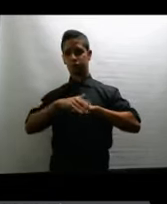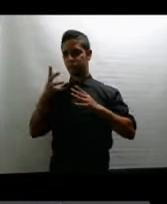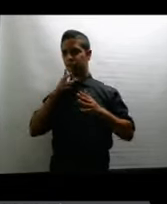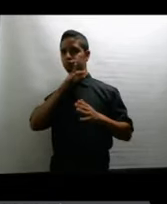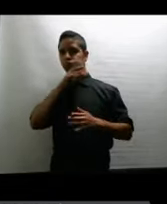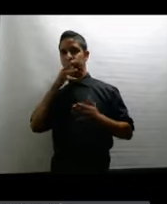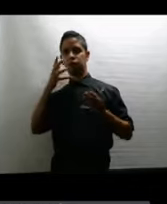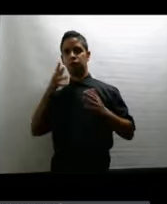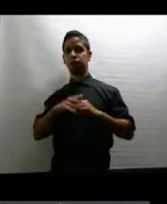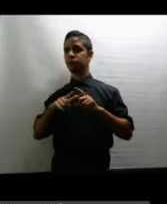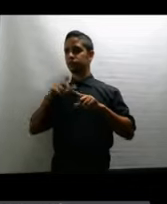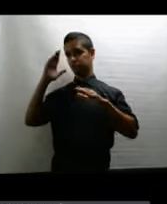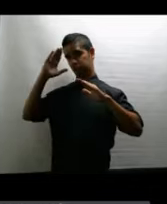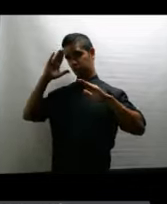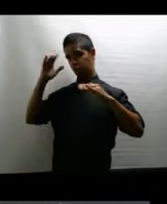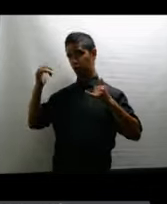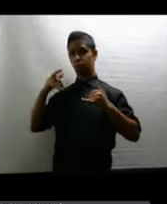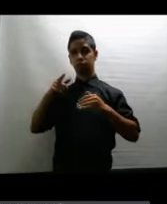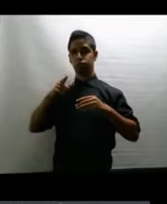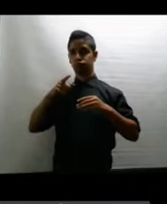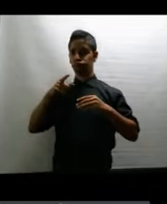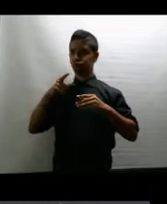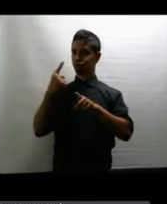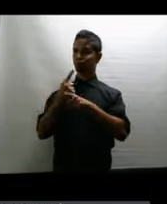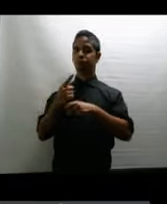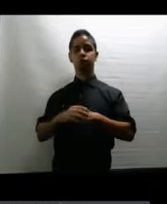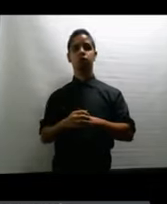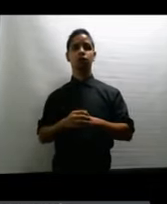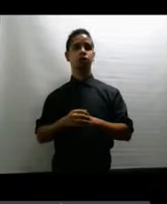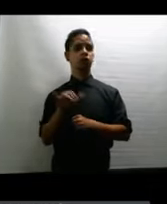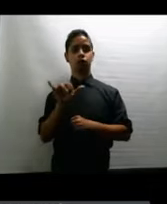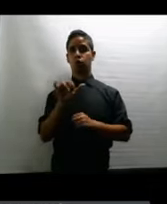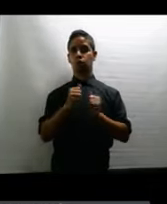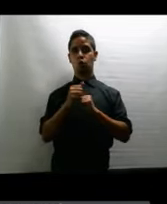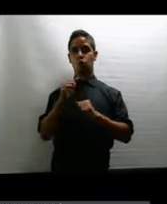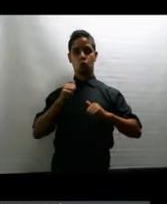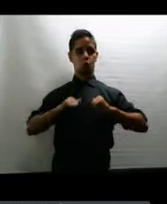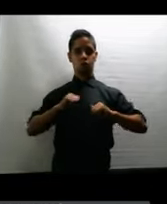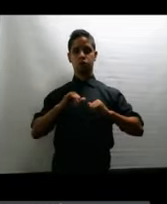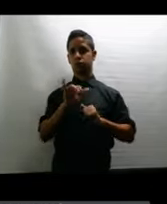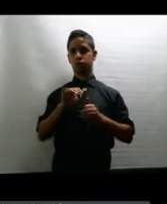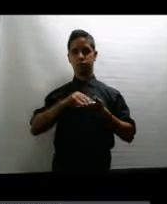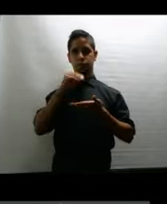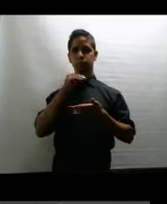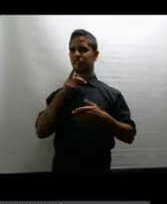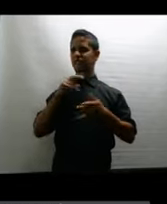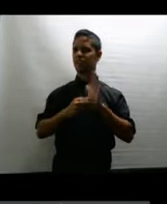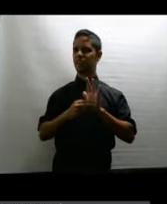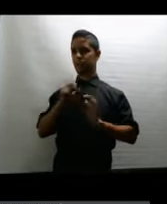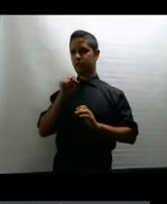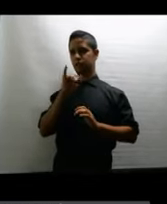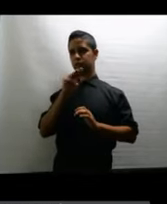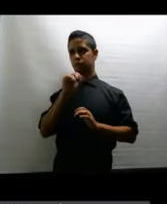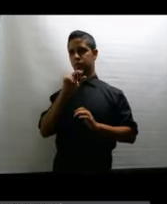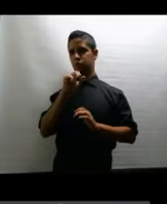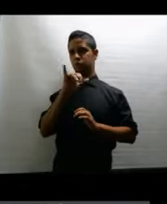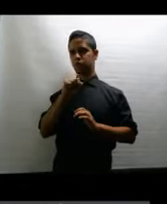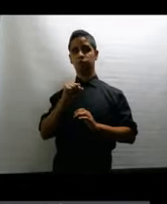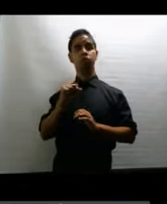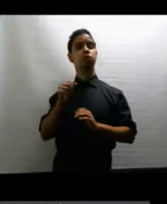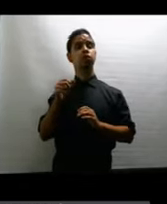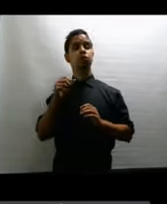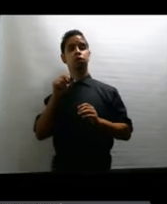bueno. Saludo oficialmente. Para que vean que con el arte también se aprende. Vamos, simbiosis, Nancy. Simbiosis.